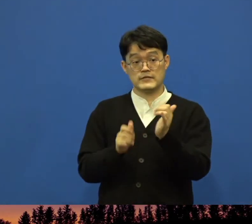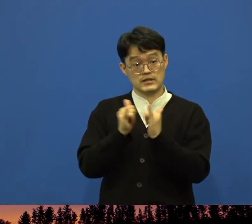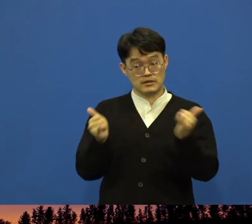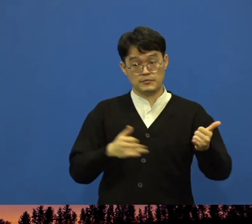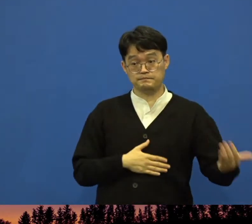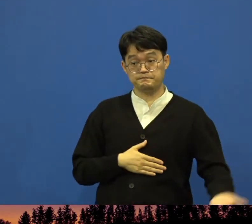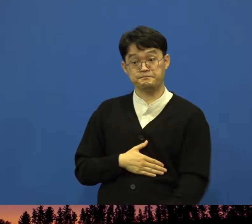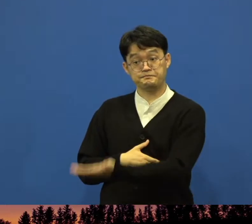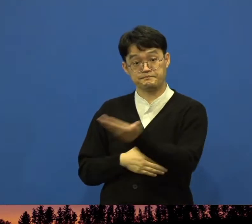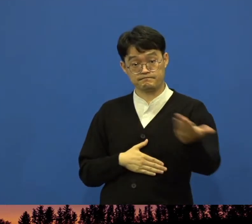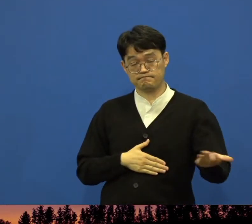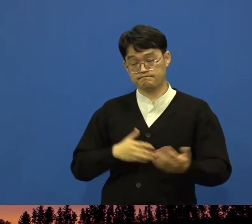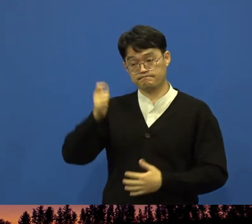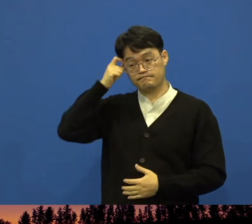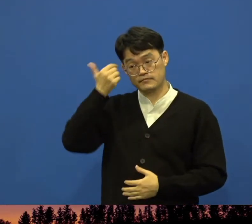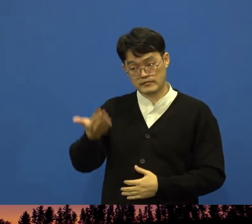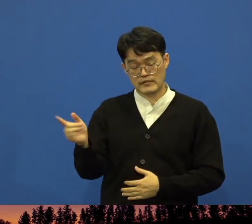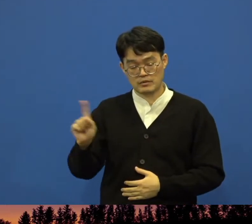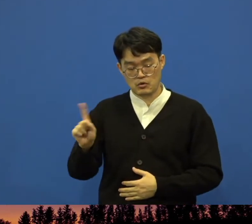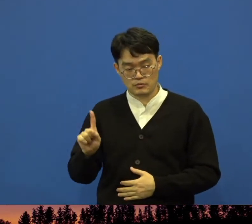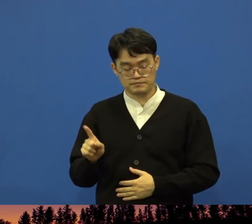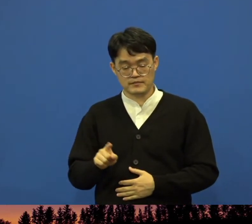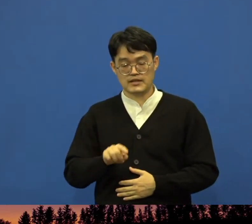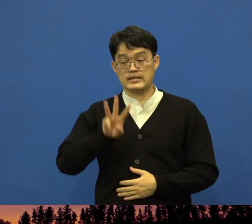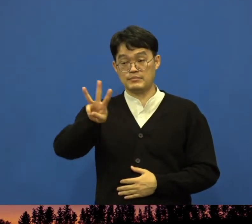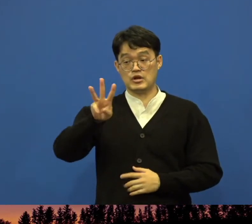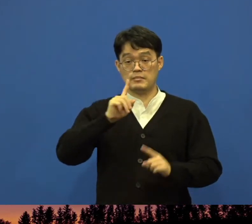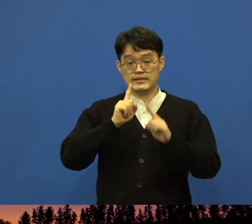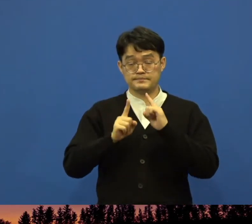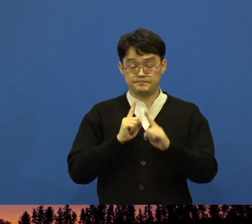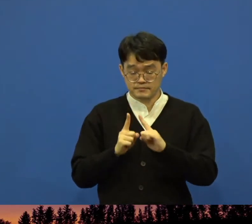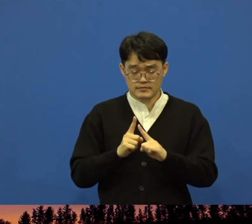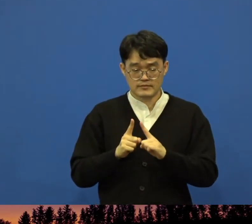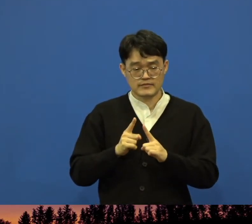질문을 하는데 오늘 3절에 보면 이런 말씀, 해 아래에서 수고하는 모든